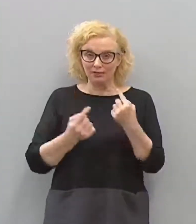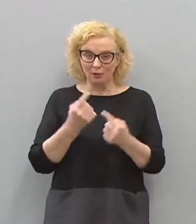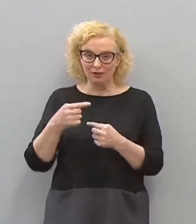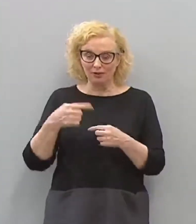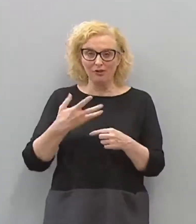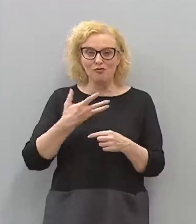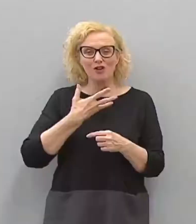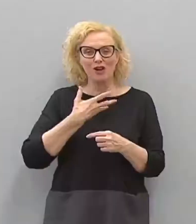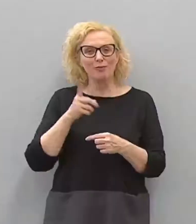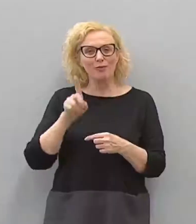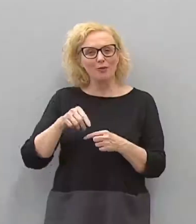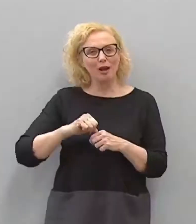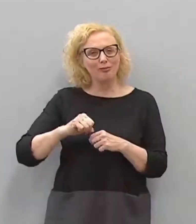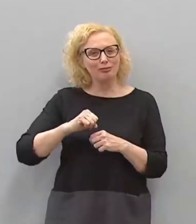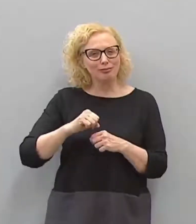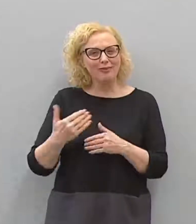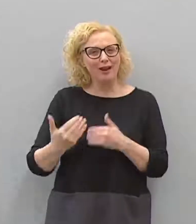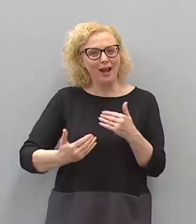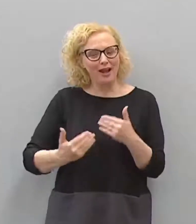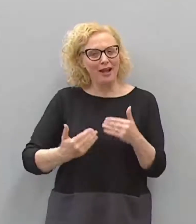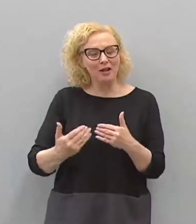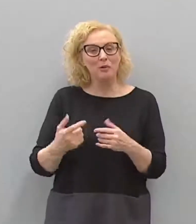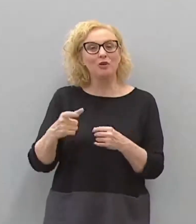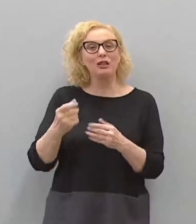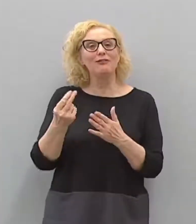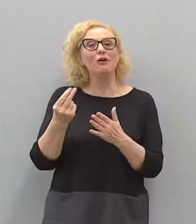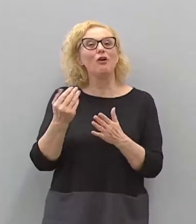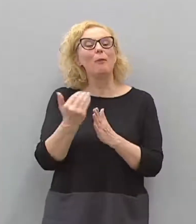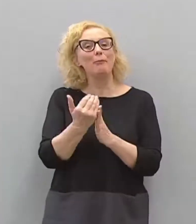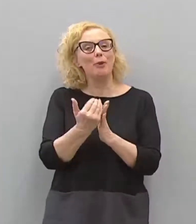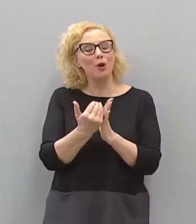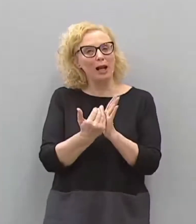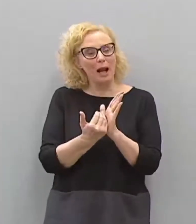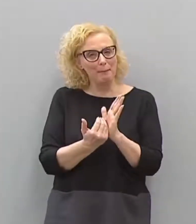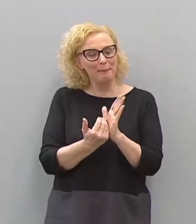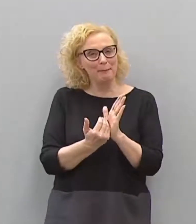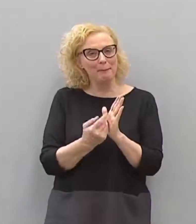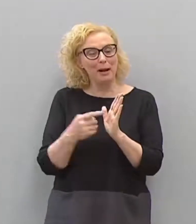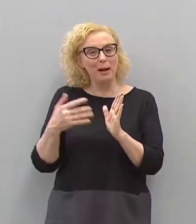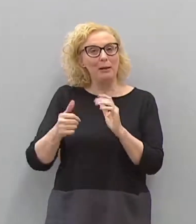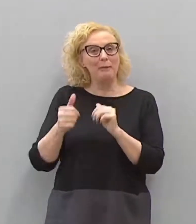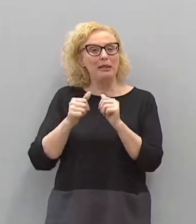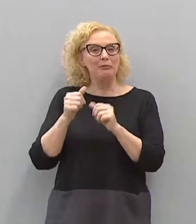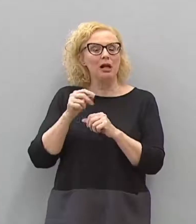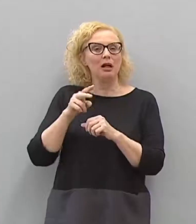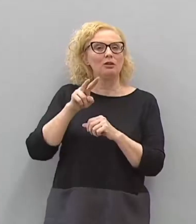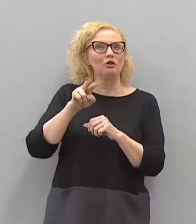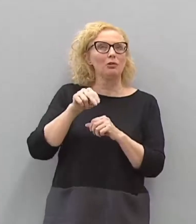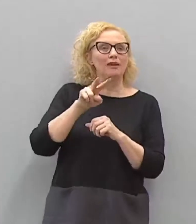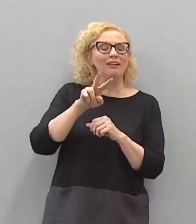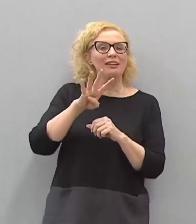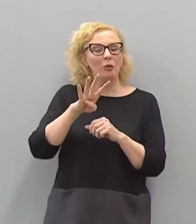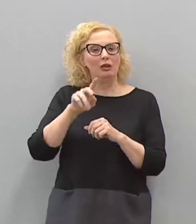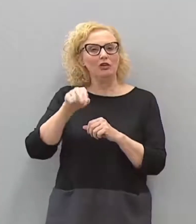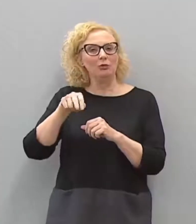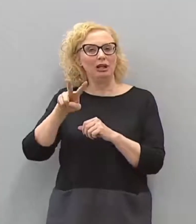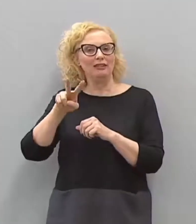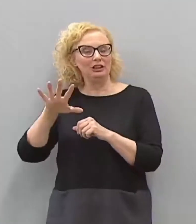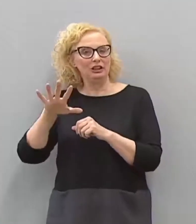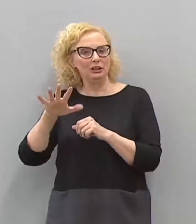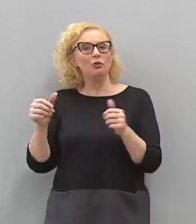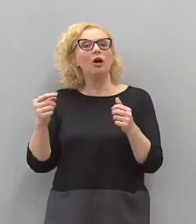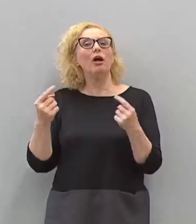forte accelerazione dovuta al fatto che questi programmi che erano orientati su 2024 2025 sono stati portati sugli